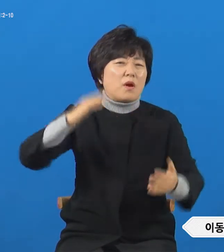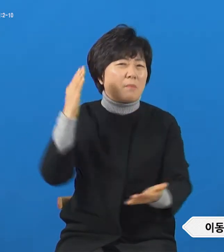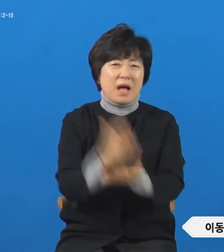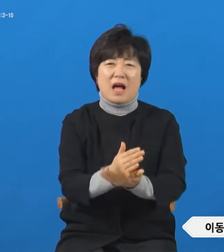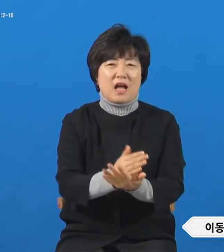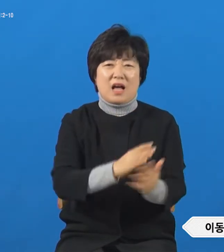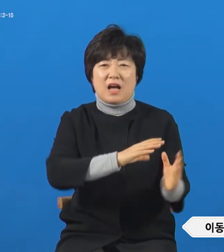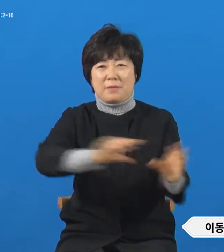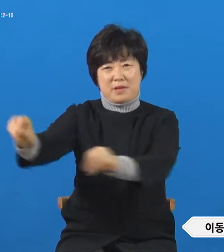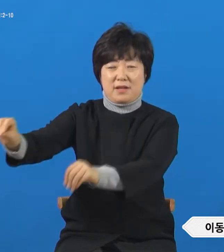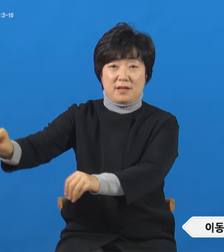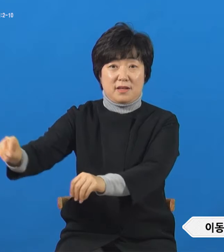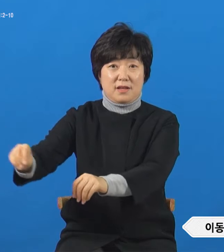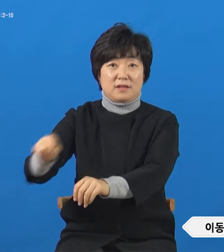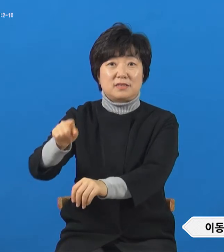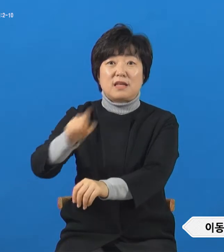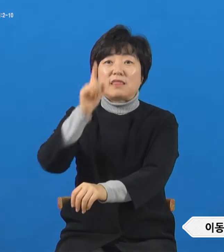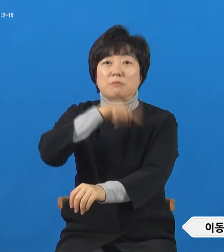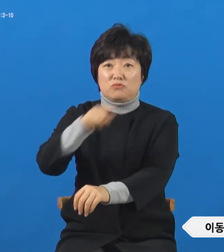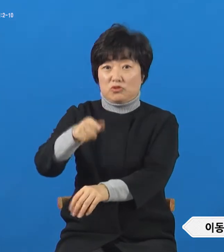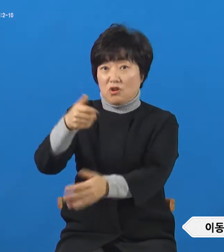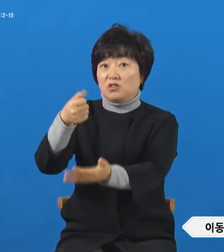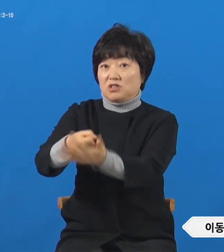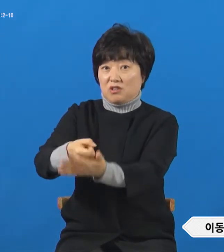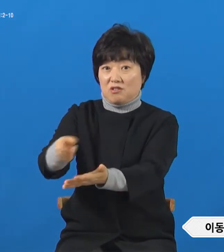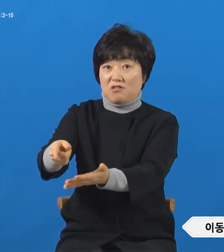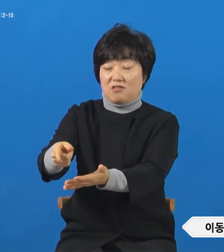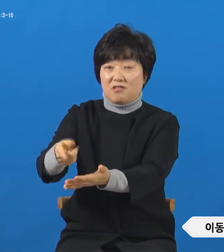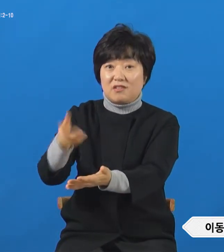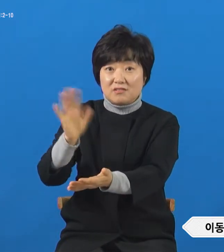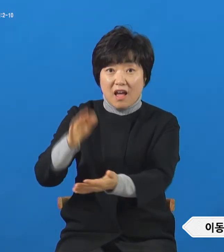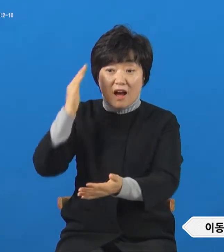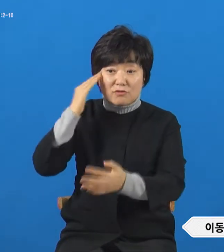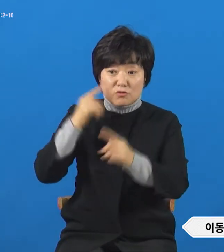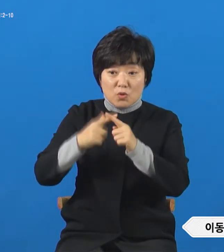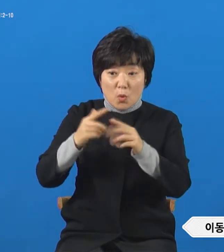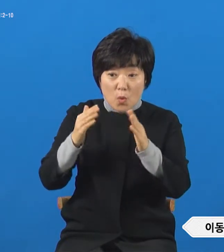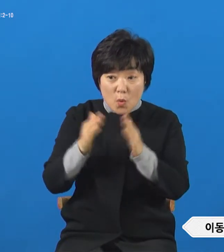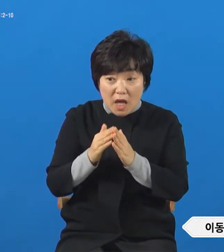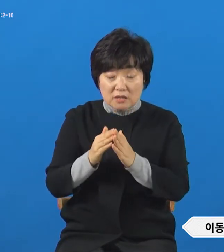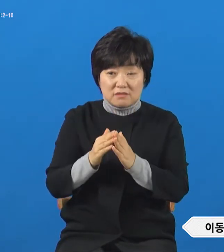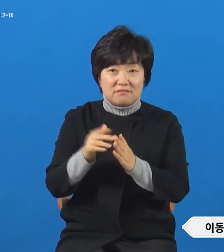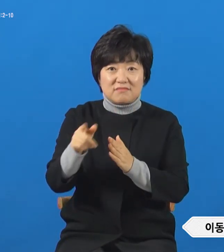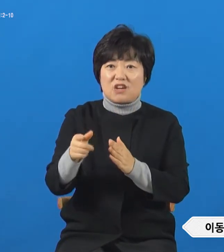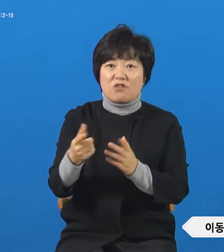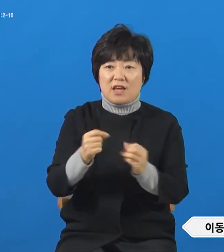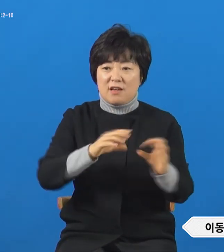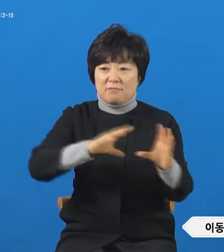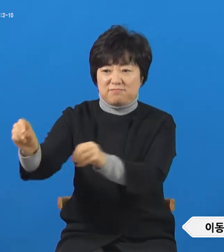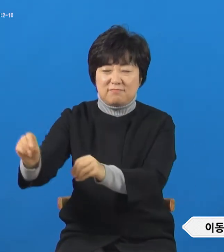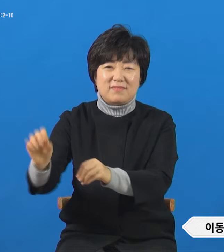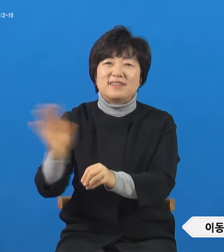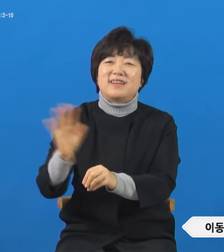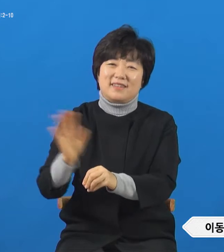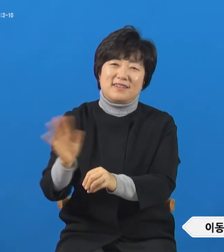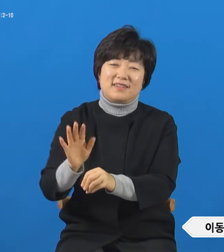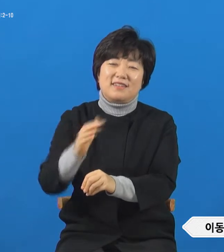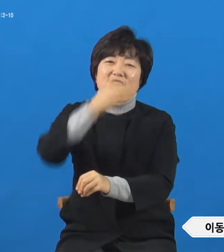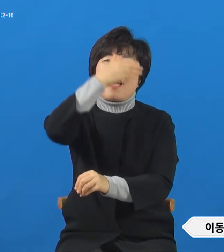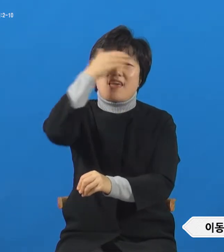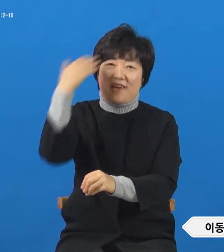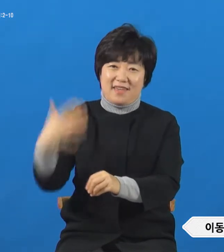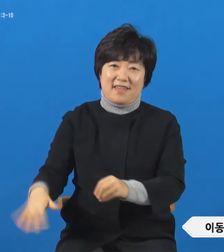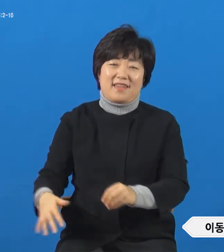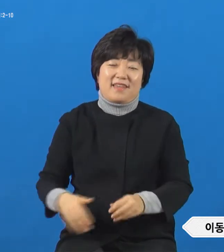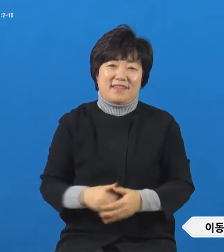결정이었을 것입니다. 다행히 한국교회는 그런 결정을 하지 않았습니다. 저는 그것을 감사하게 생각을 합니다.